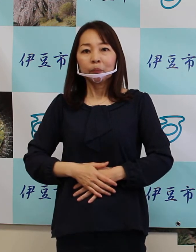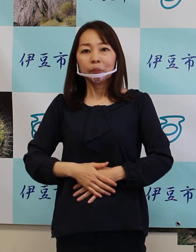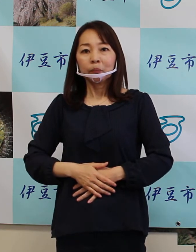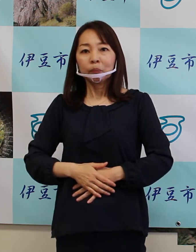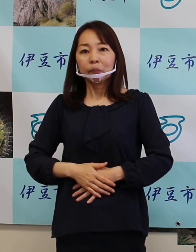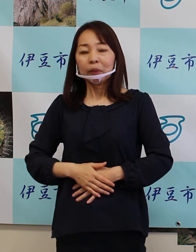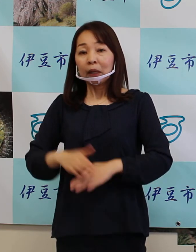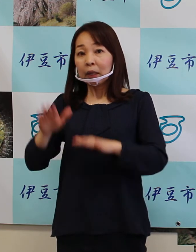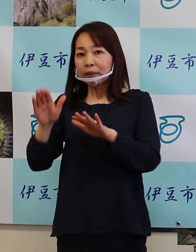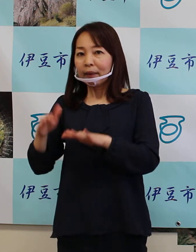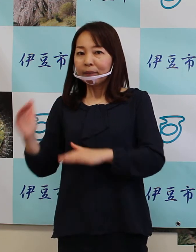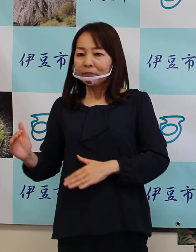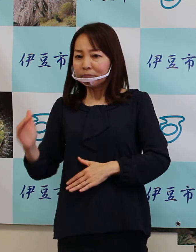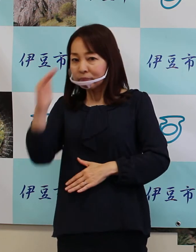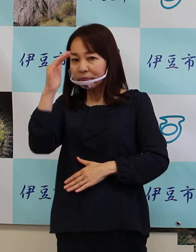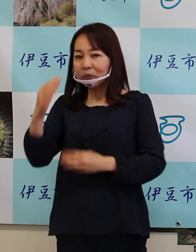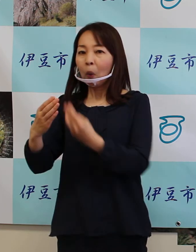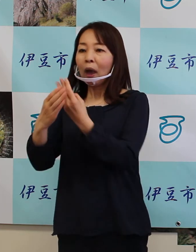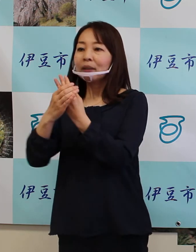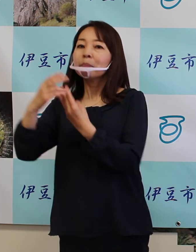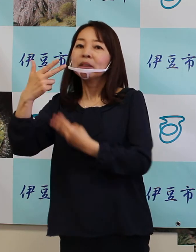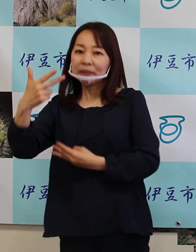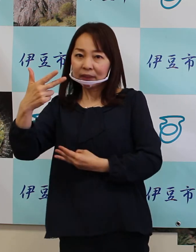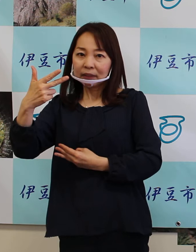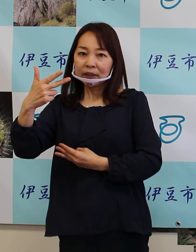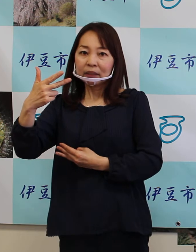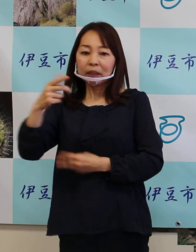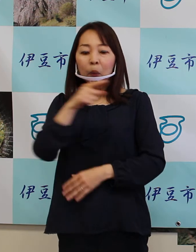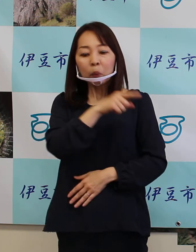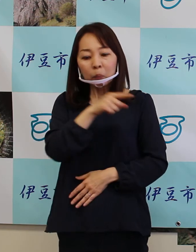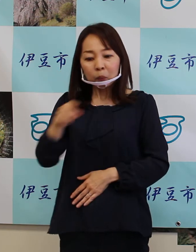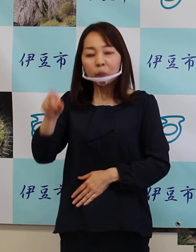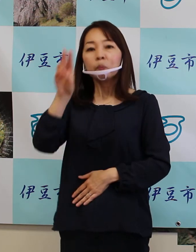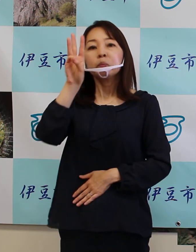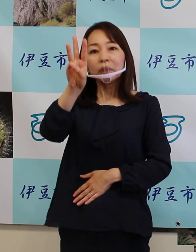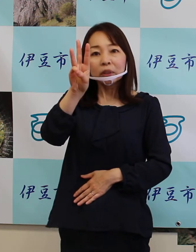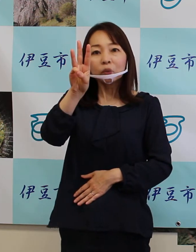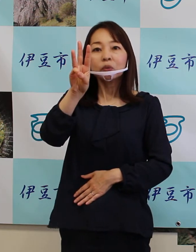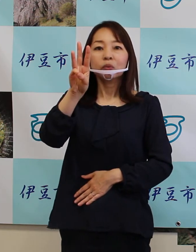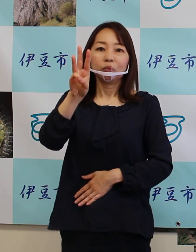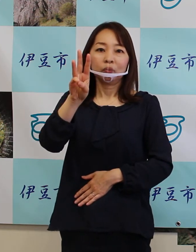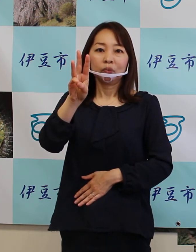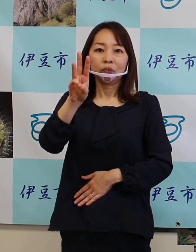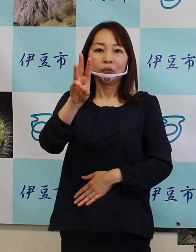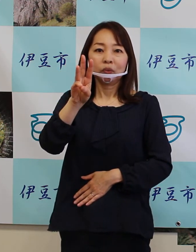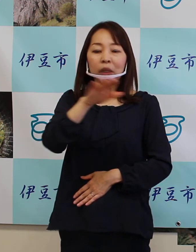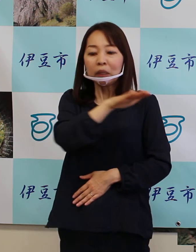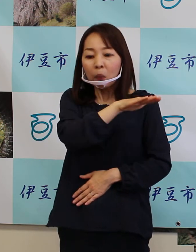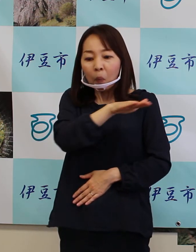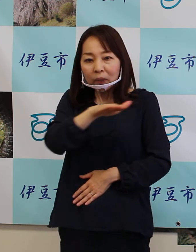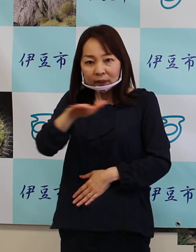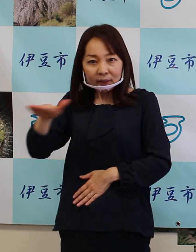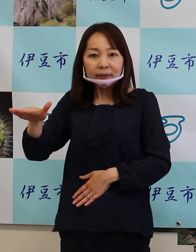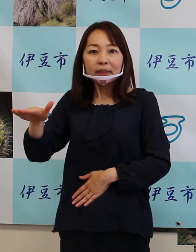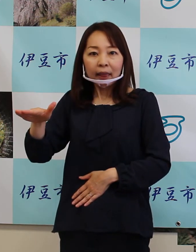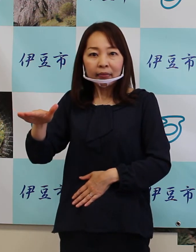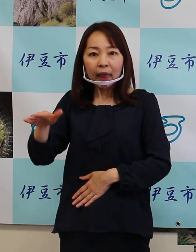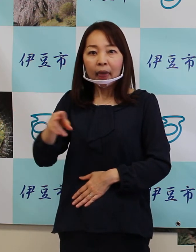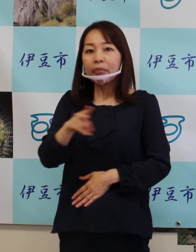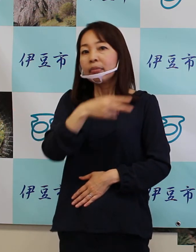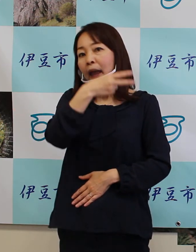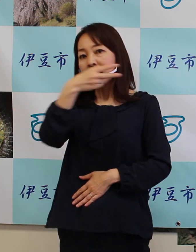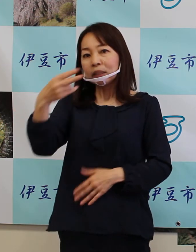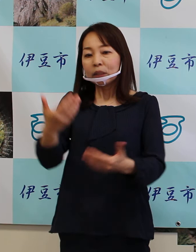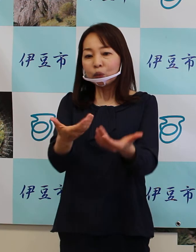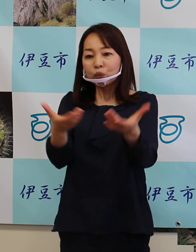V 字回復と言われている熱海市、大体この3つの市が横一線で第二グループと